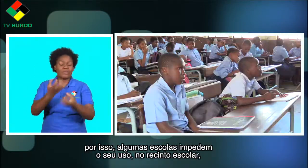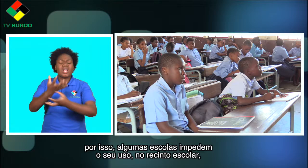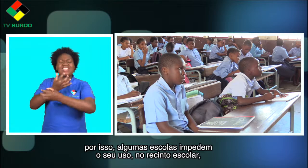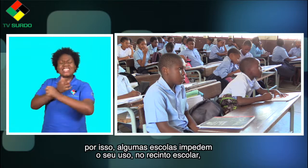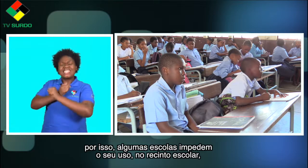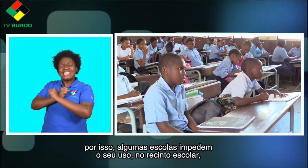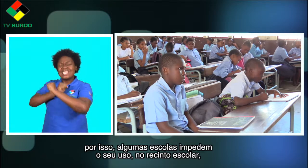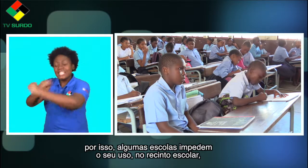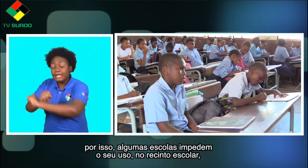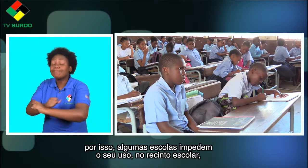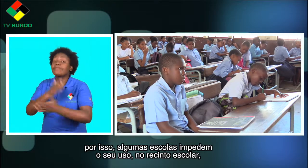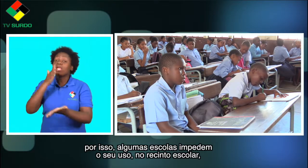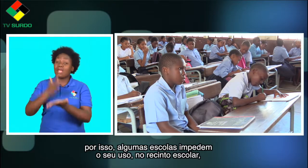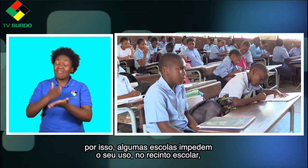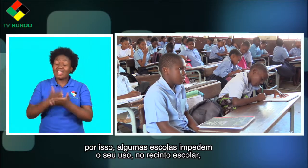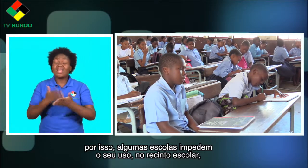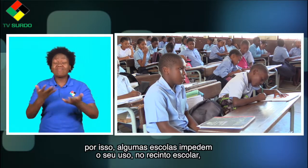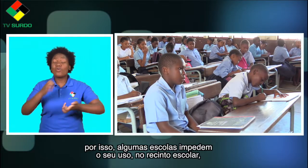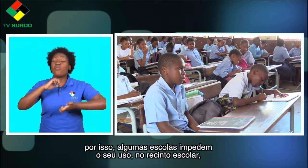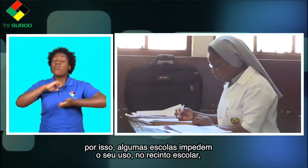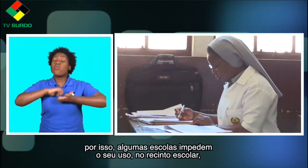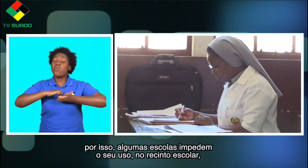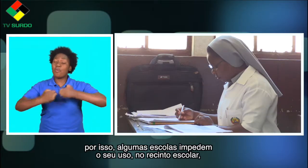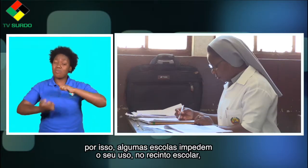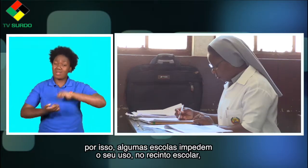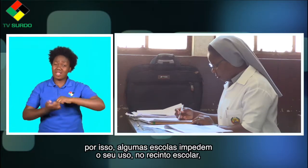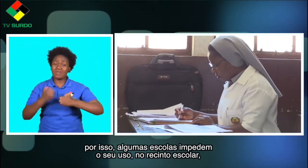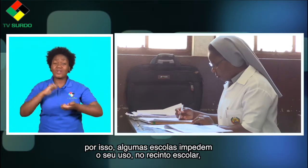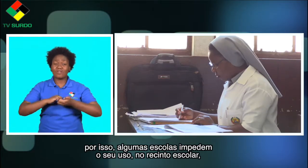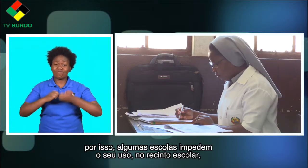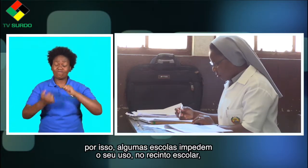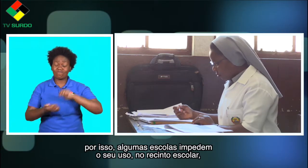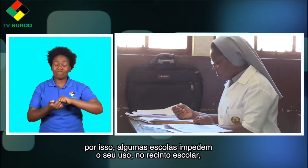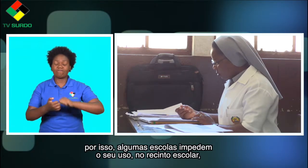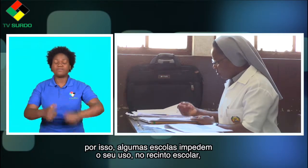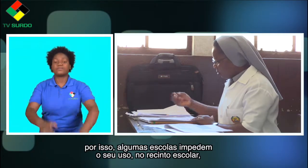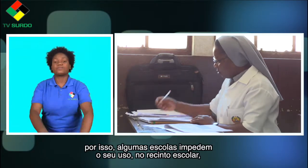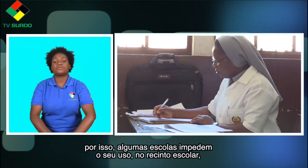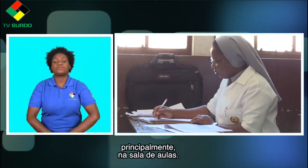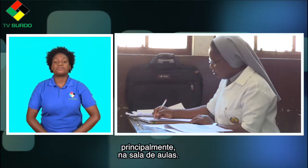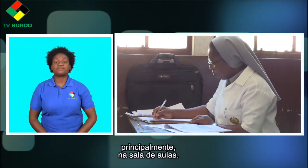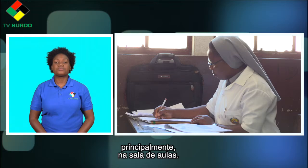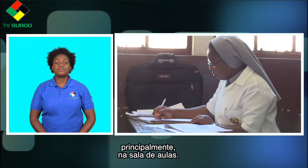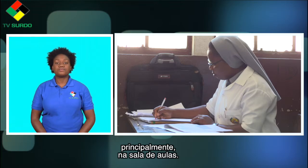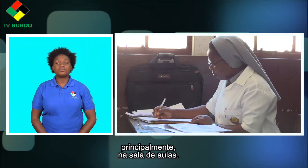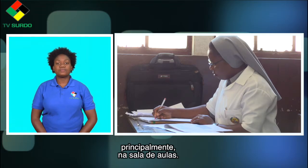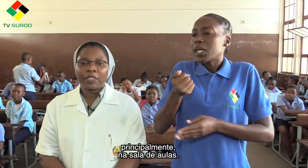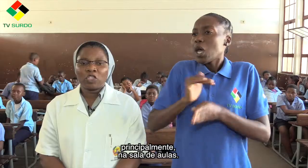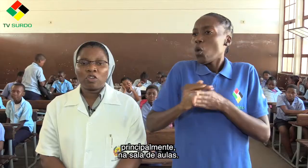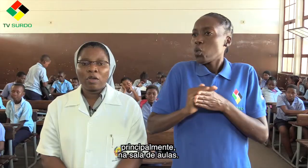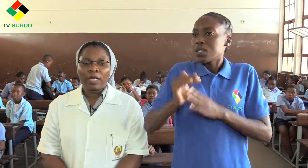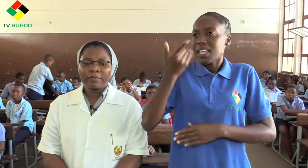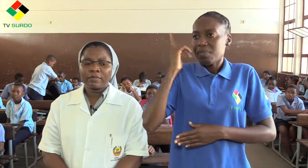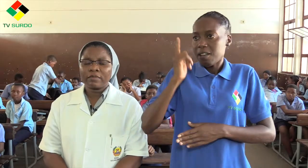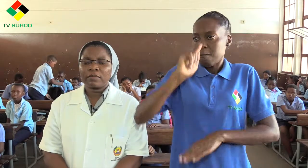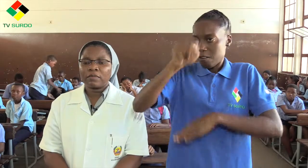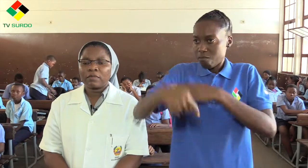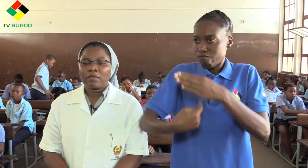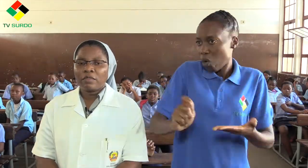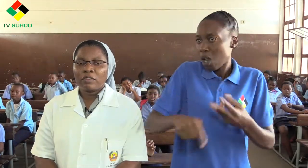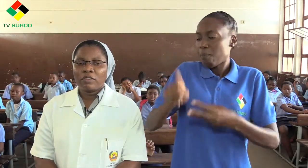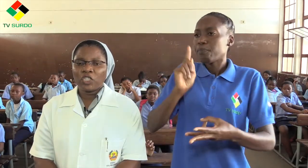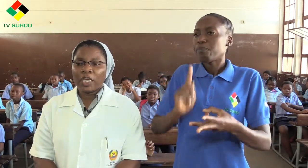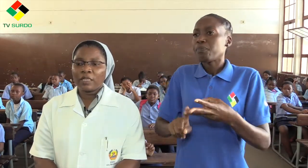distração. Por isso, algumas escolas impedem o seu uso no recinto escolar, principalmente na sala de